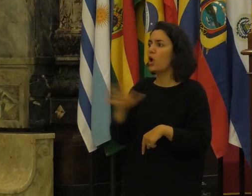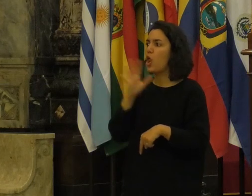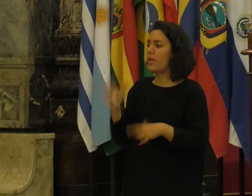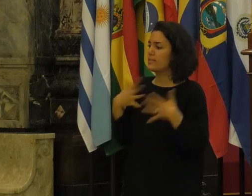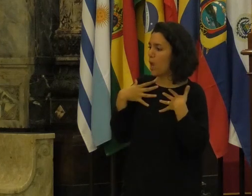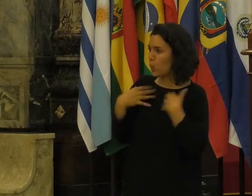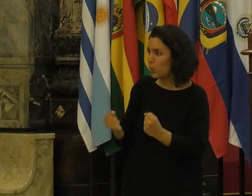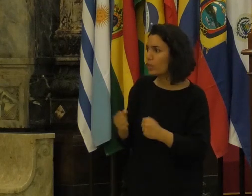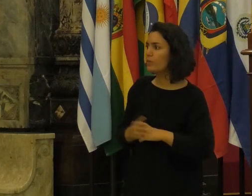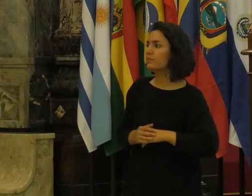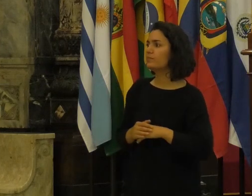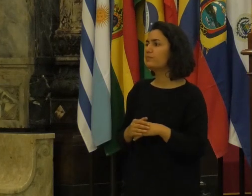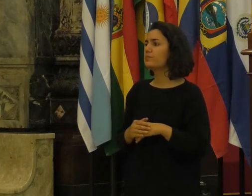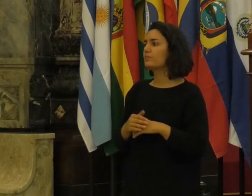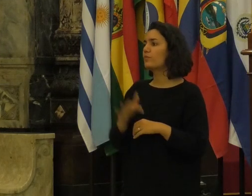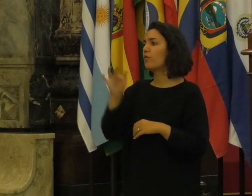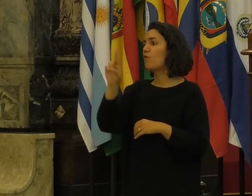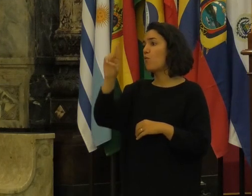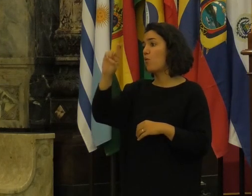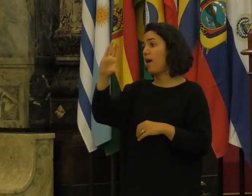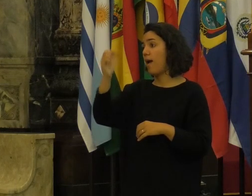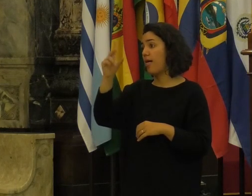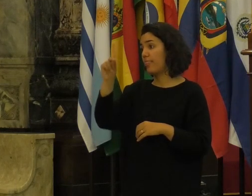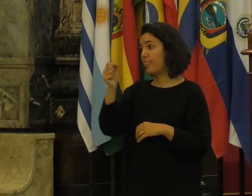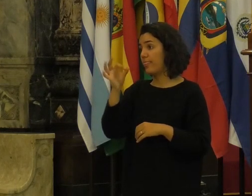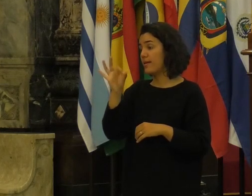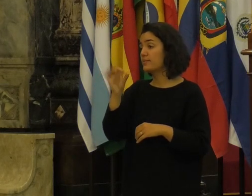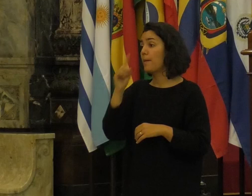sanitaria, que está en que se ha fundado.